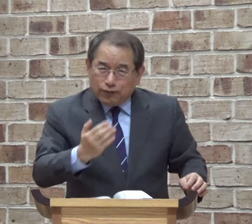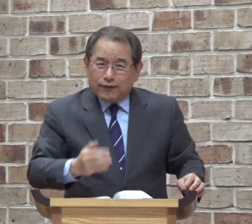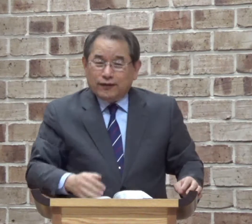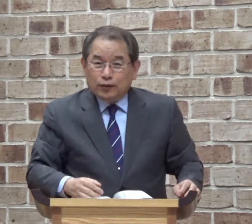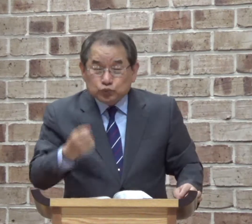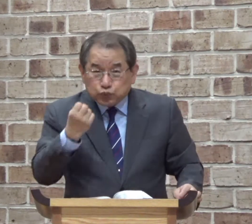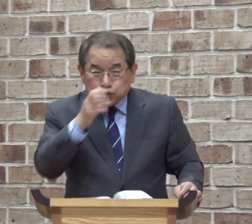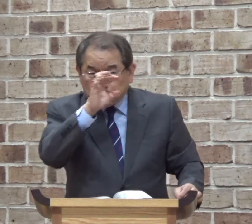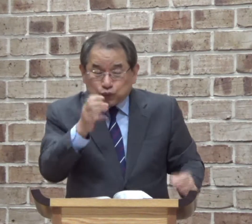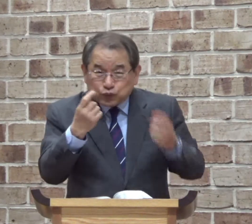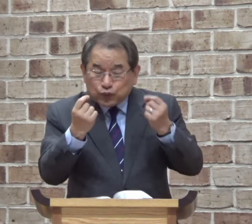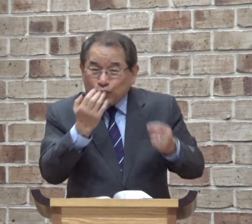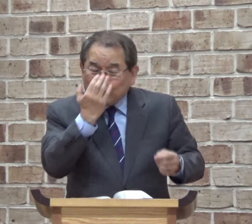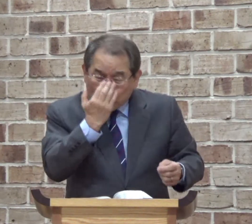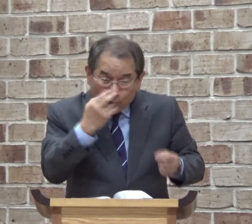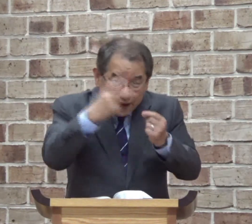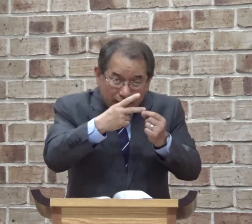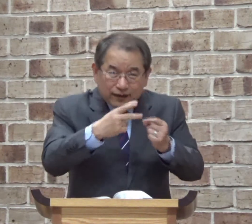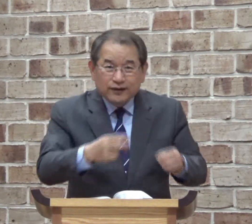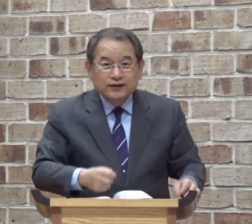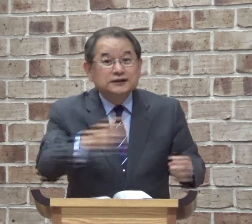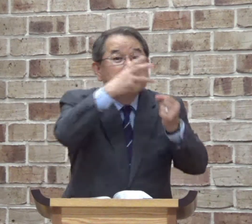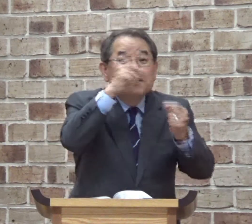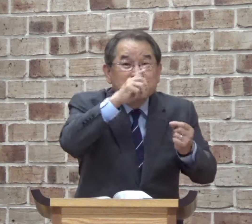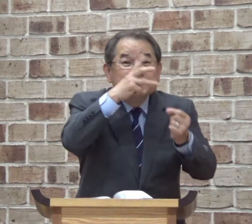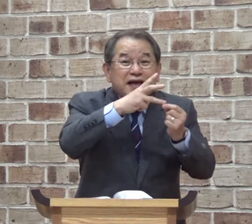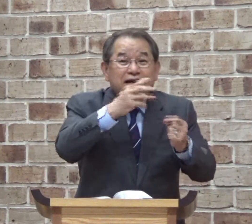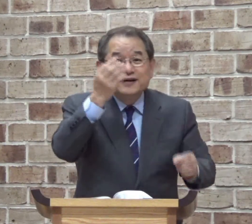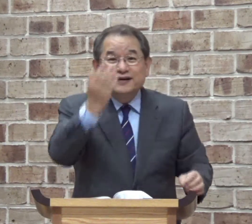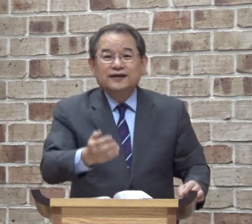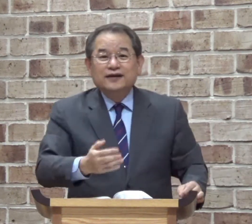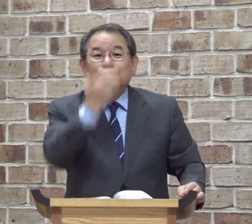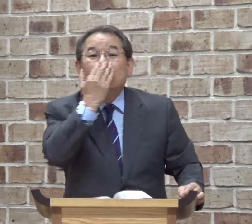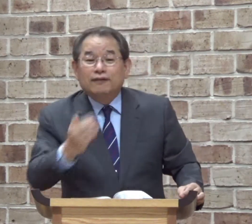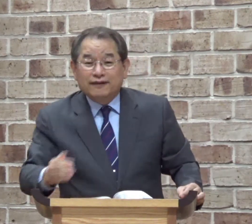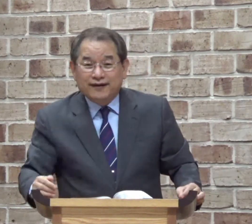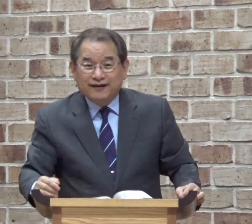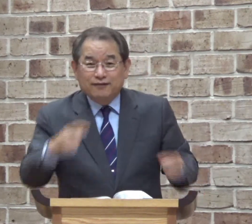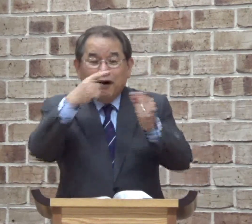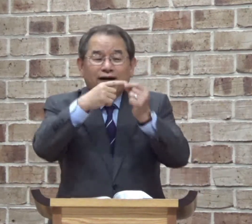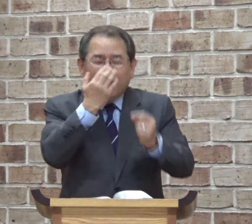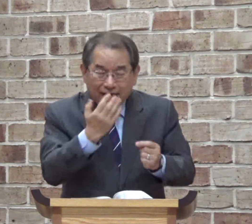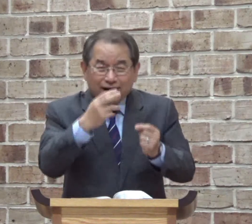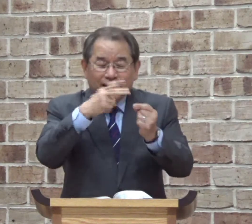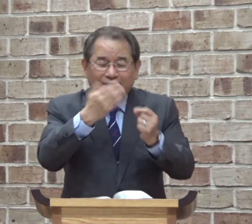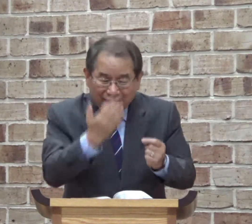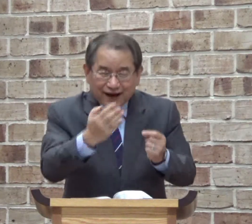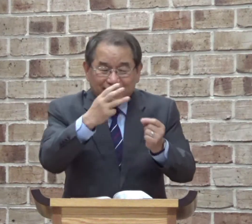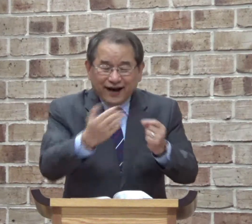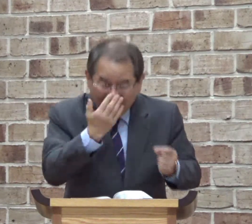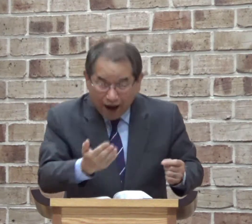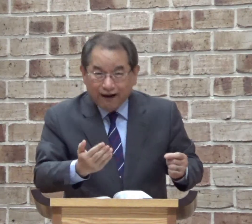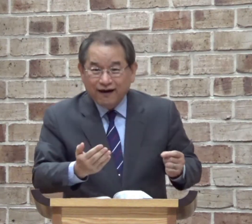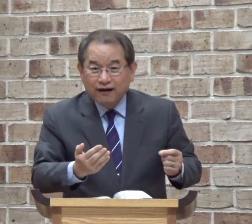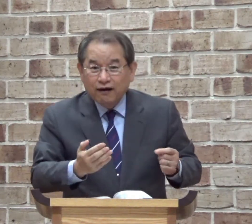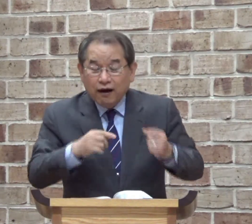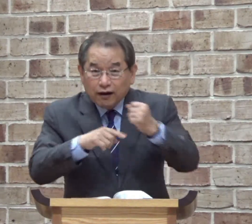겸손이라고 이야기했습니다. 첫째도 둘째도 셋째도 겸손이 제일 중요하다라고 말하는 것입니다.